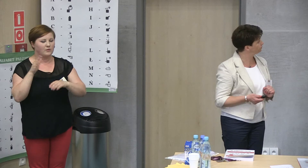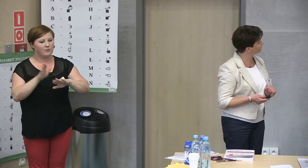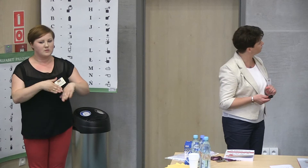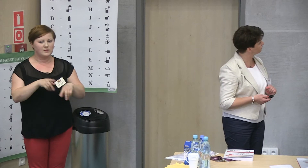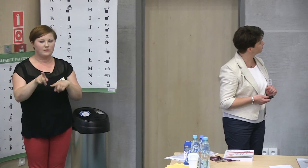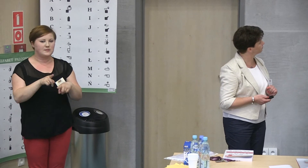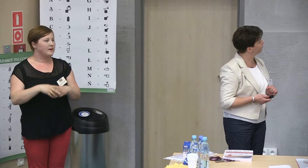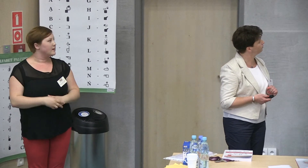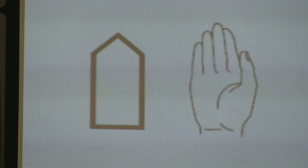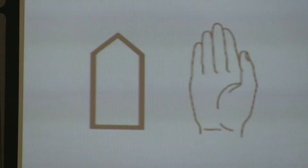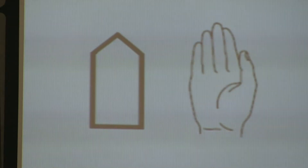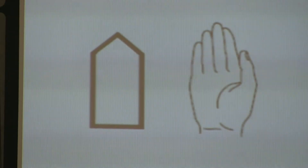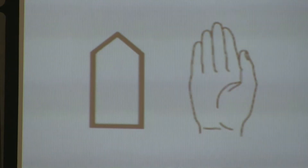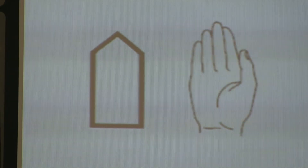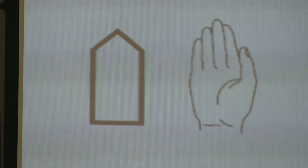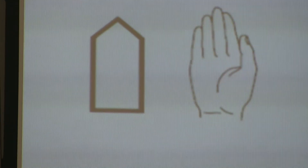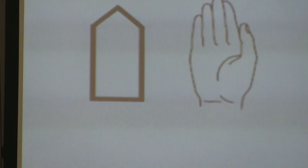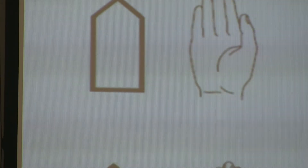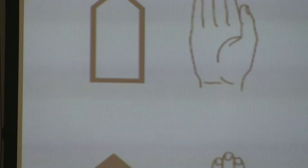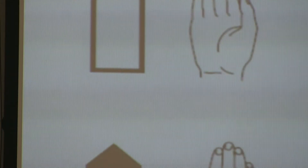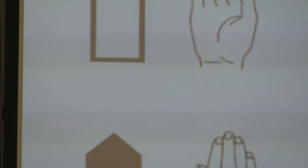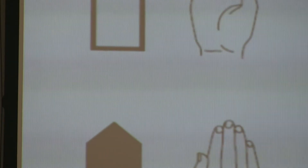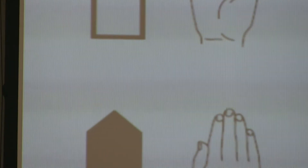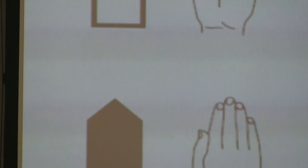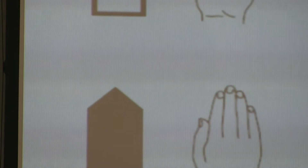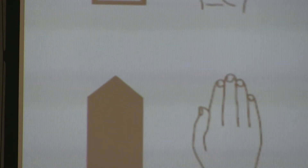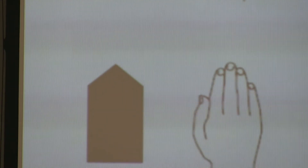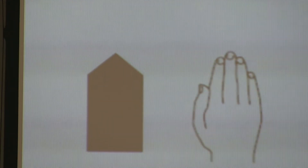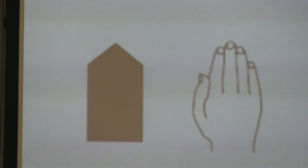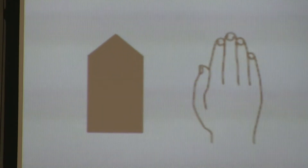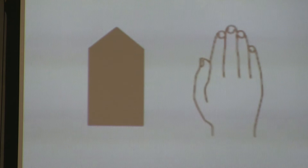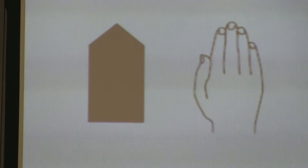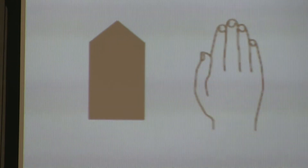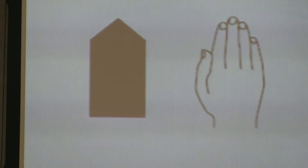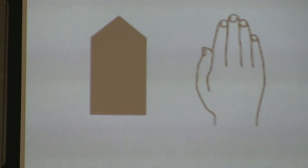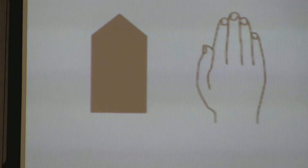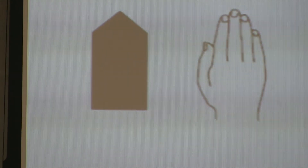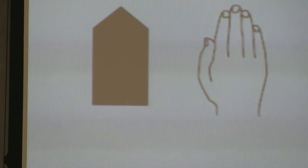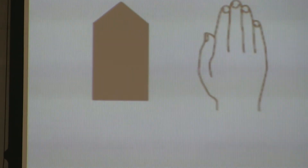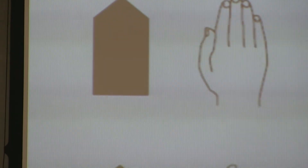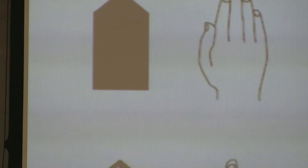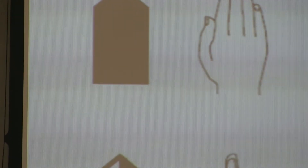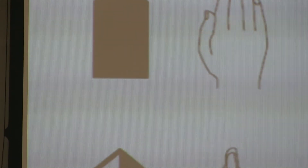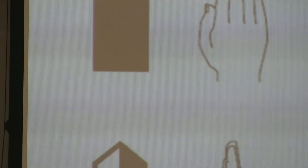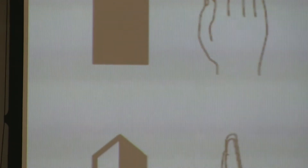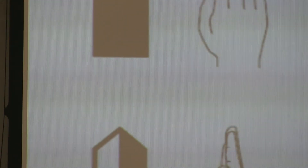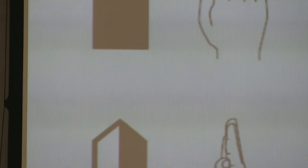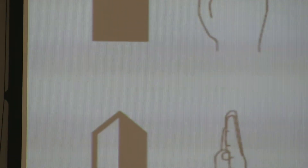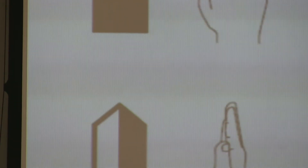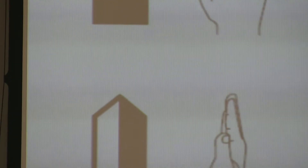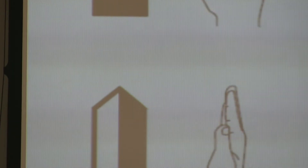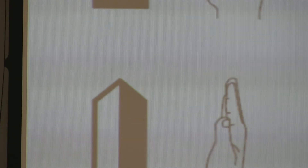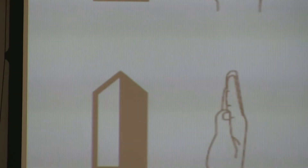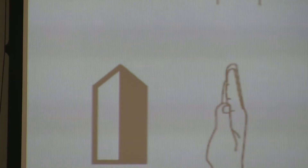pozostałe. W prawej ręce będziemy mieć pozewnętrzny czarny zapis. Przy lewej, od lewej strony